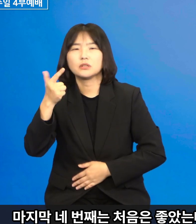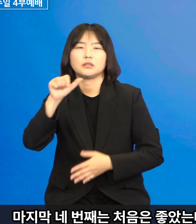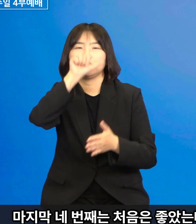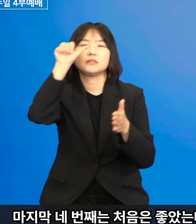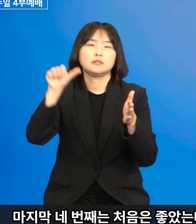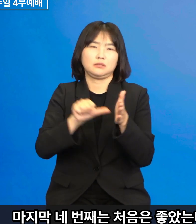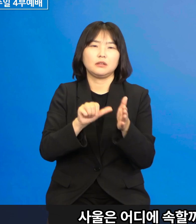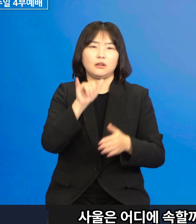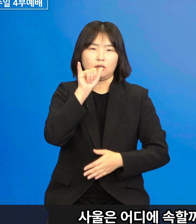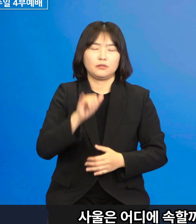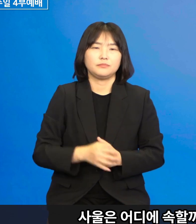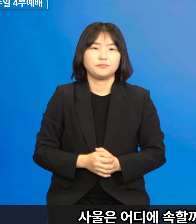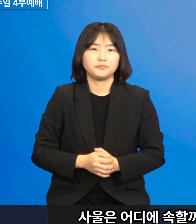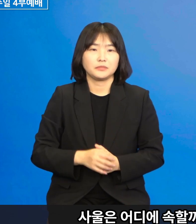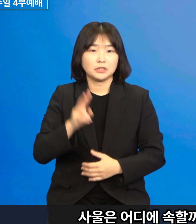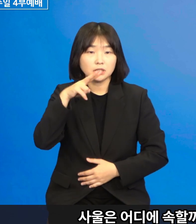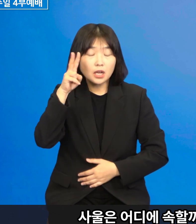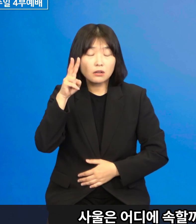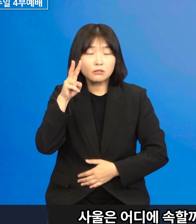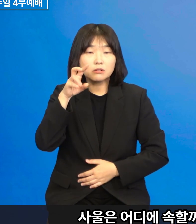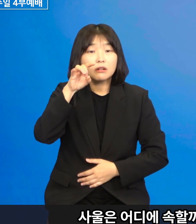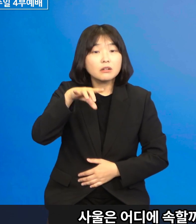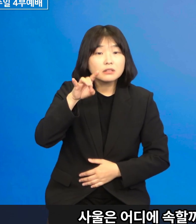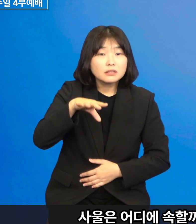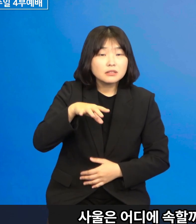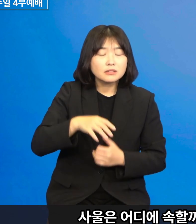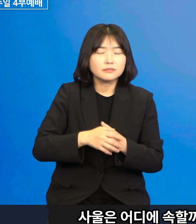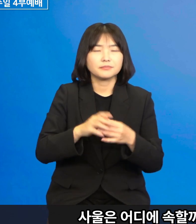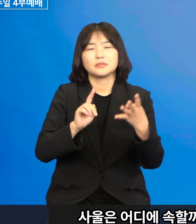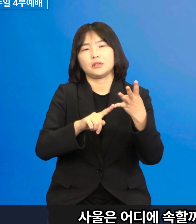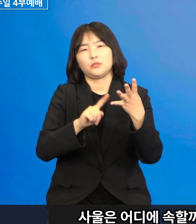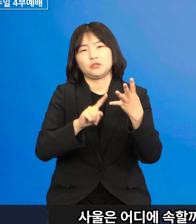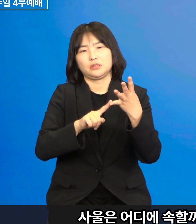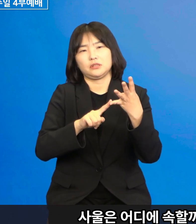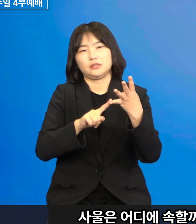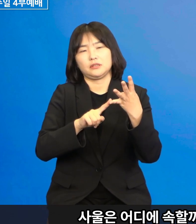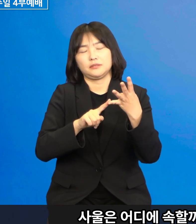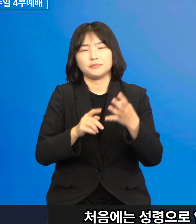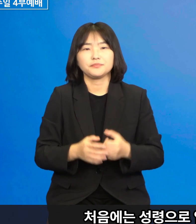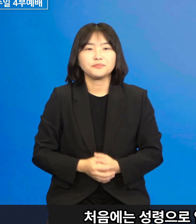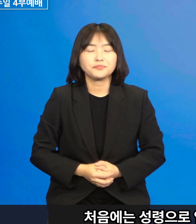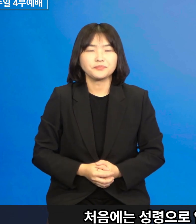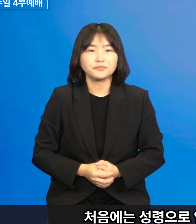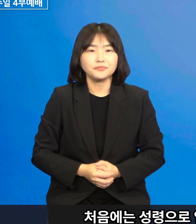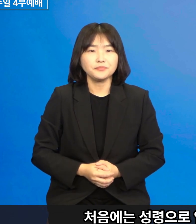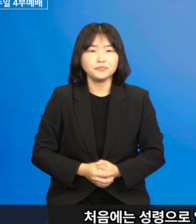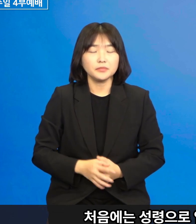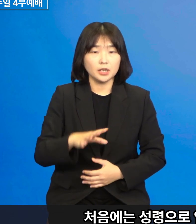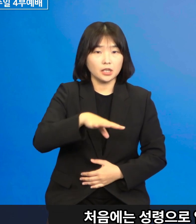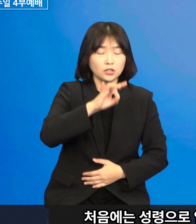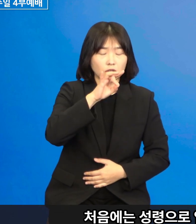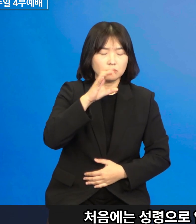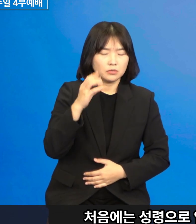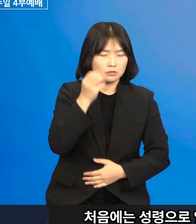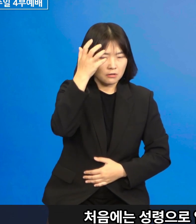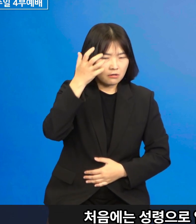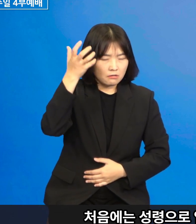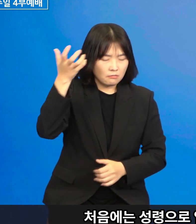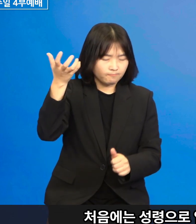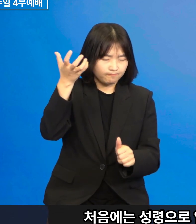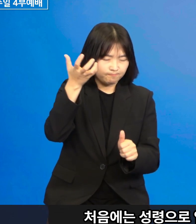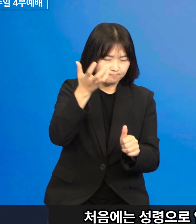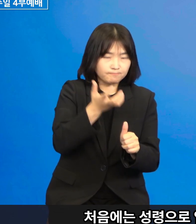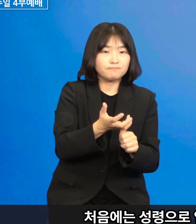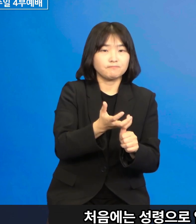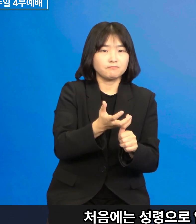인생이 있습니다. 사울은 어디에 속할까요? 이 네 번째에 속합니다. 처음에는 성령으로 임재